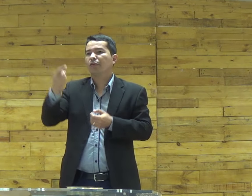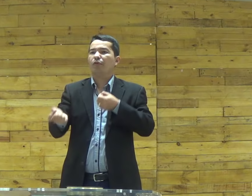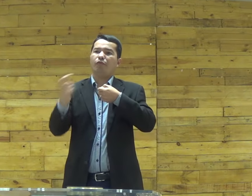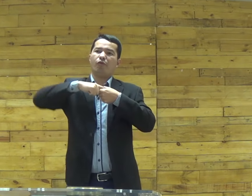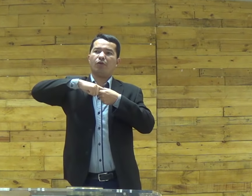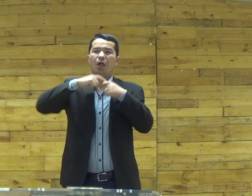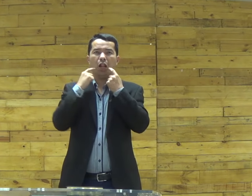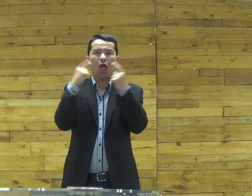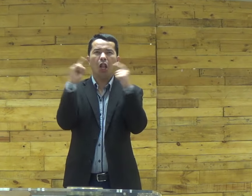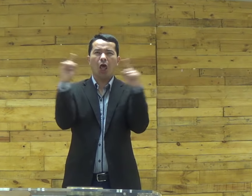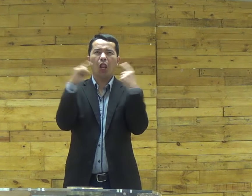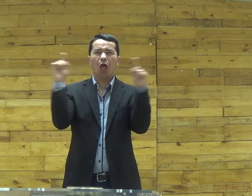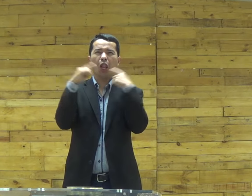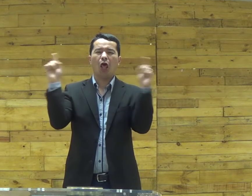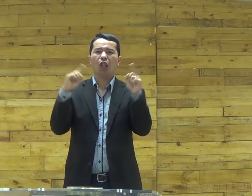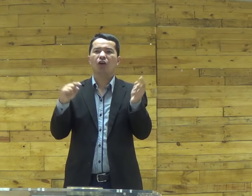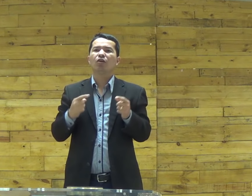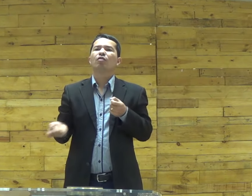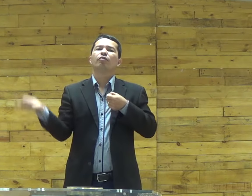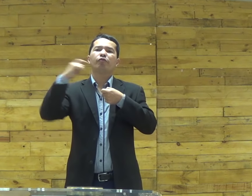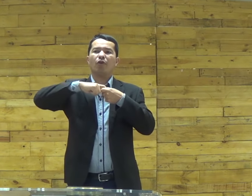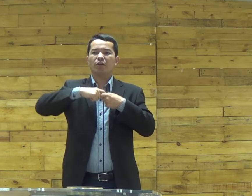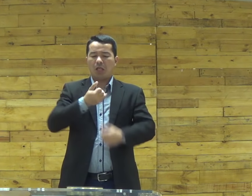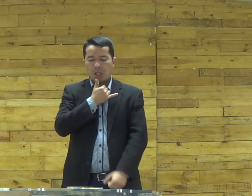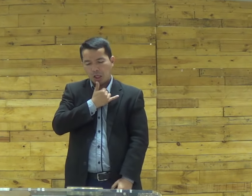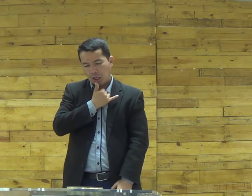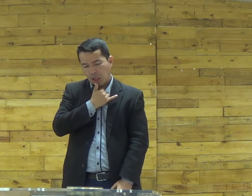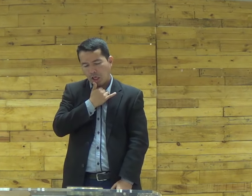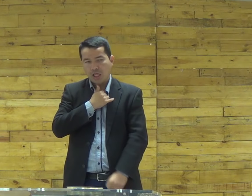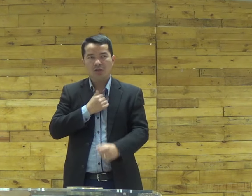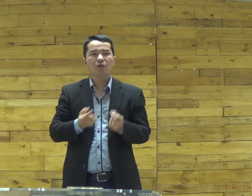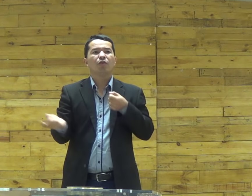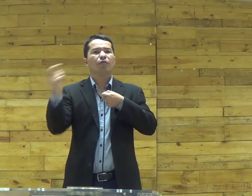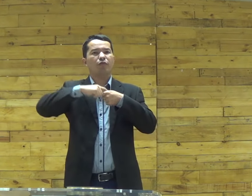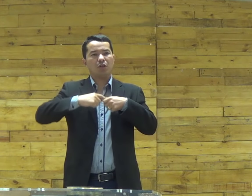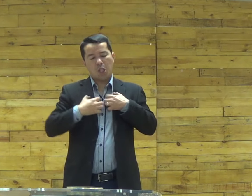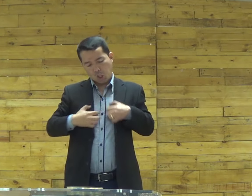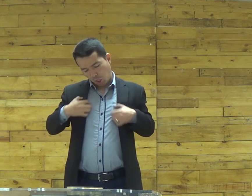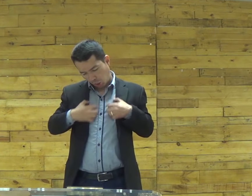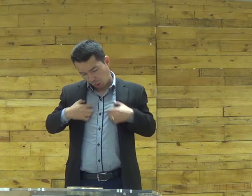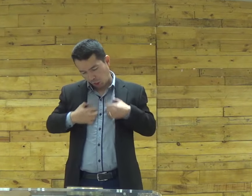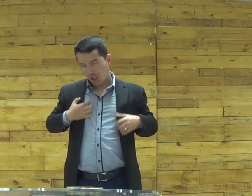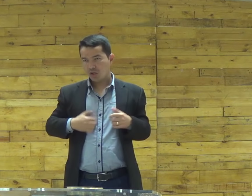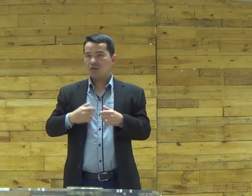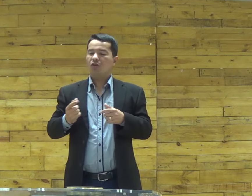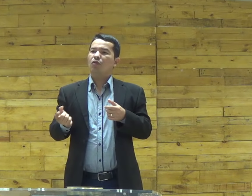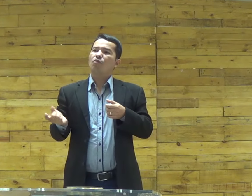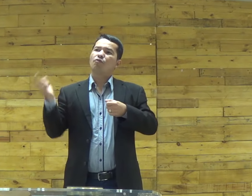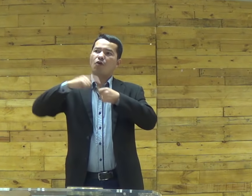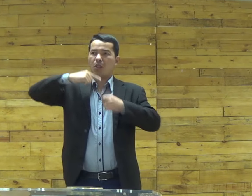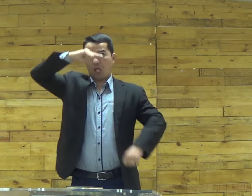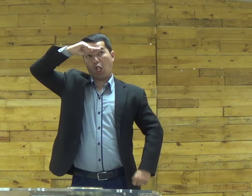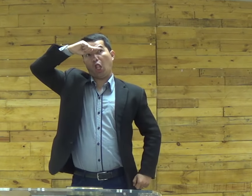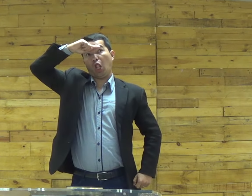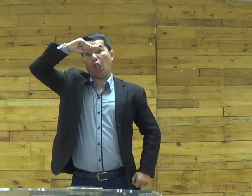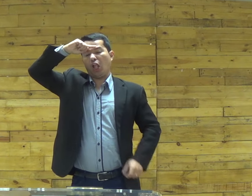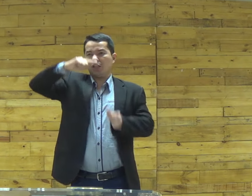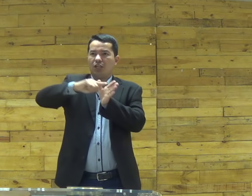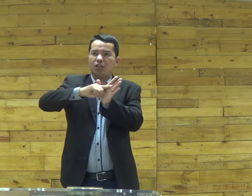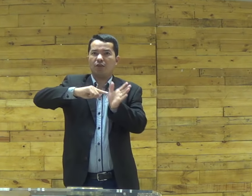Porque se você esquecer de Deus, você vai voltar a reclamar e a tua vida vai continuar sendo ruim, você voltará a ser triste, angustiado, você voltará a